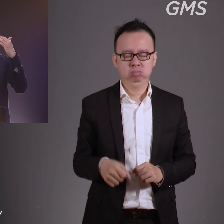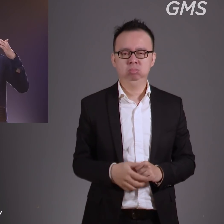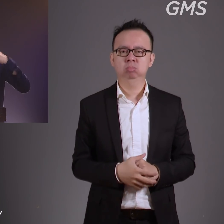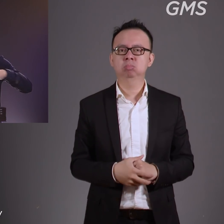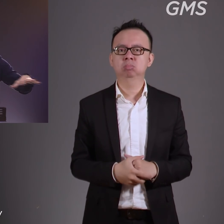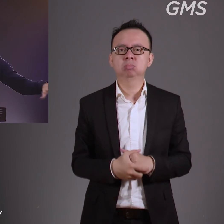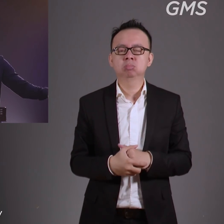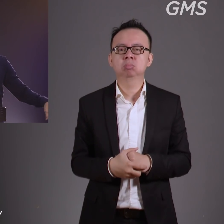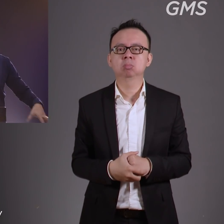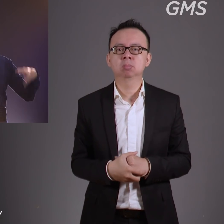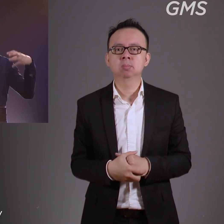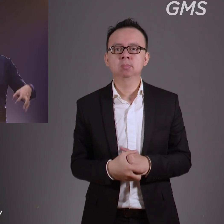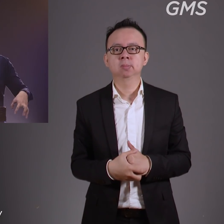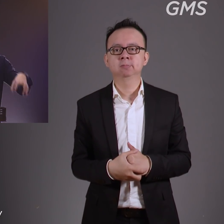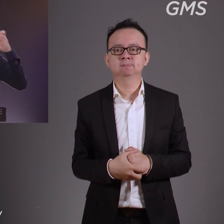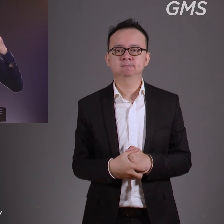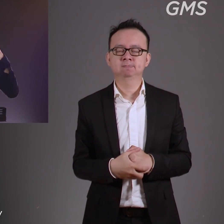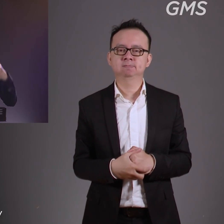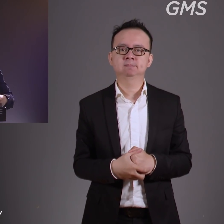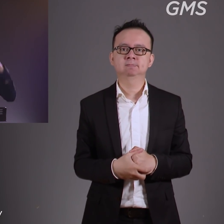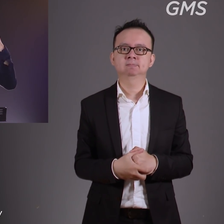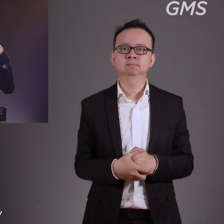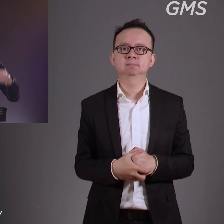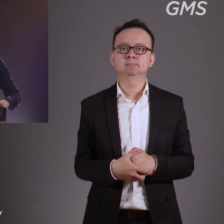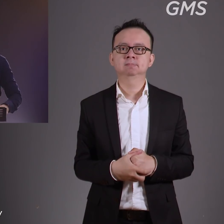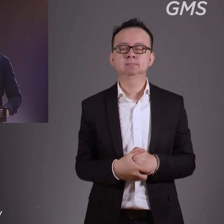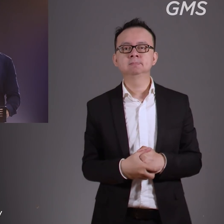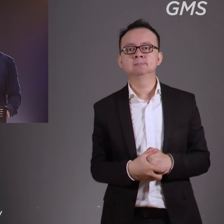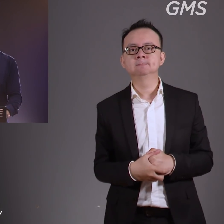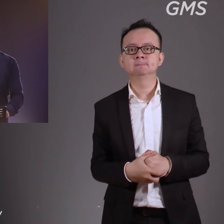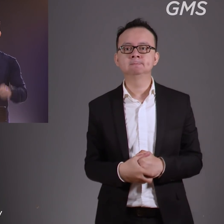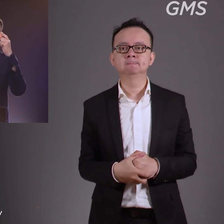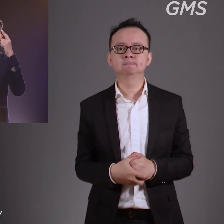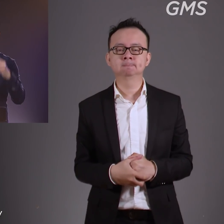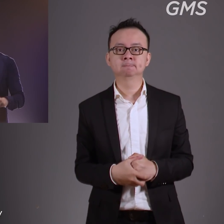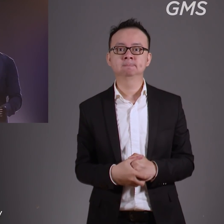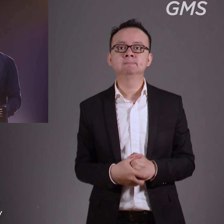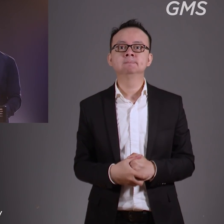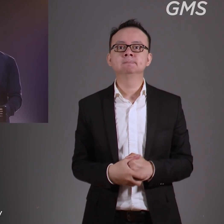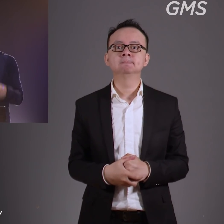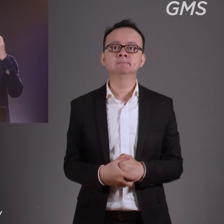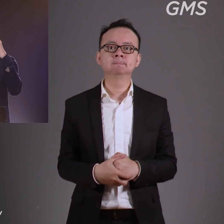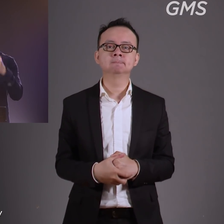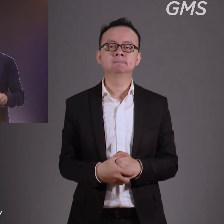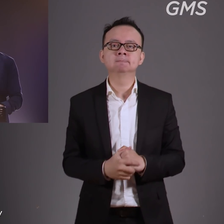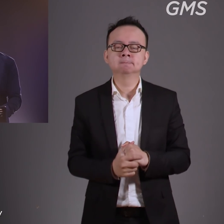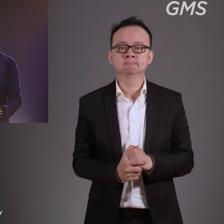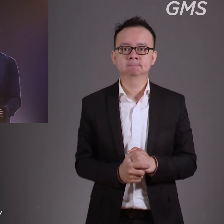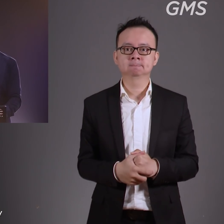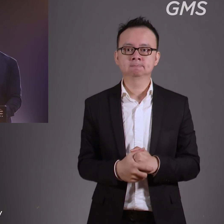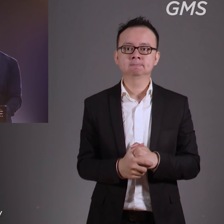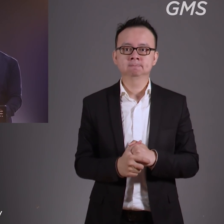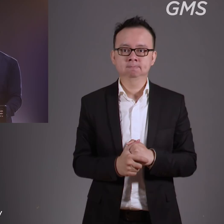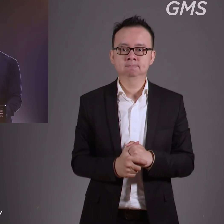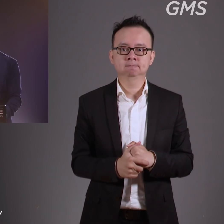berkuasa. Berarti orang-orangnya sekelilingnya dia, keturunannya itu orang pandai-pandai, clever-clever. IQ-nya tinggi-tinggi, intelektualnya tiada